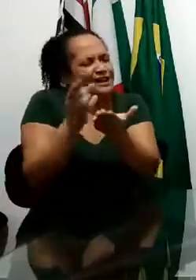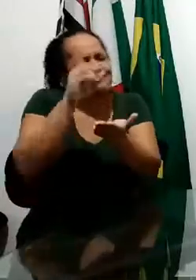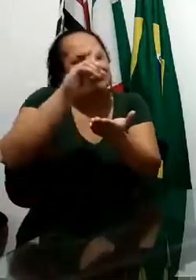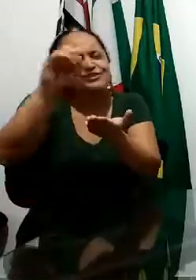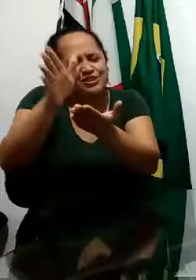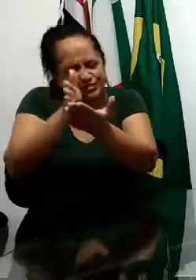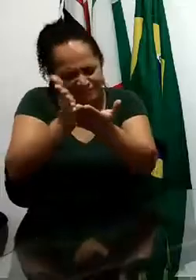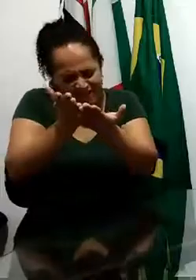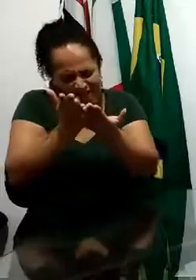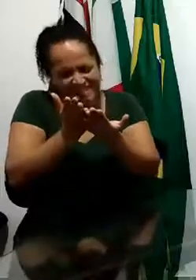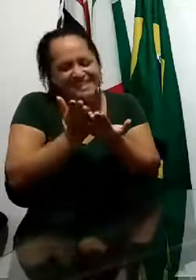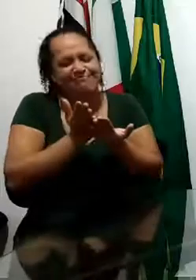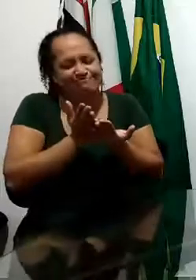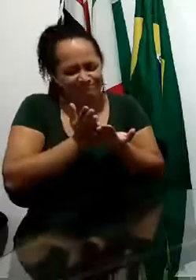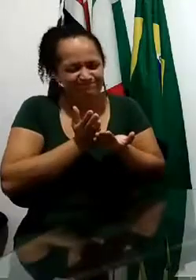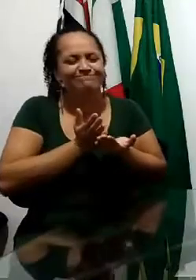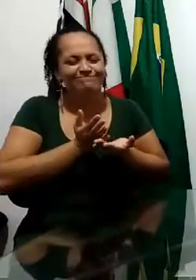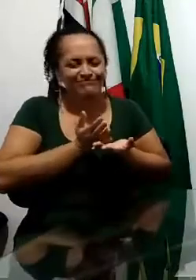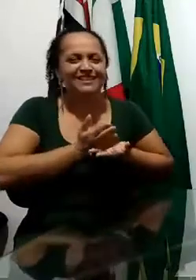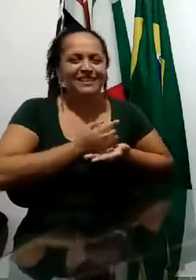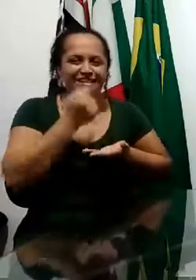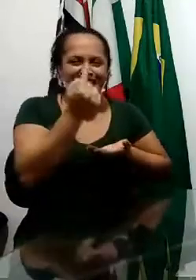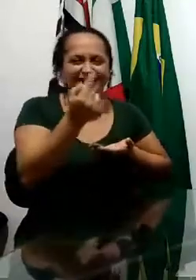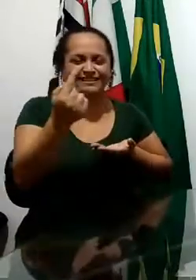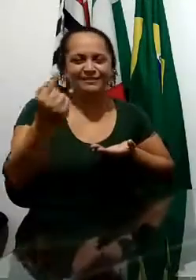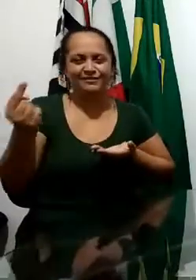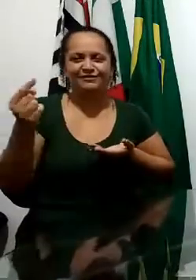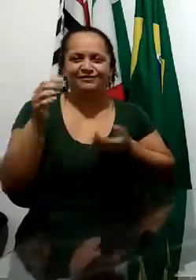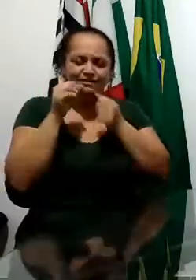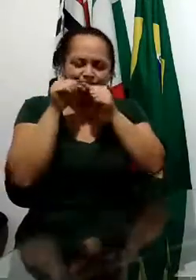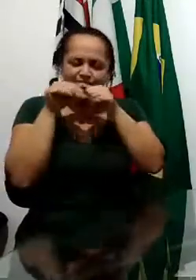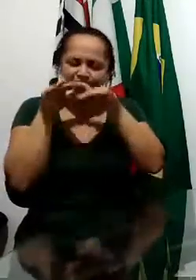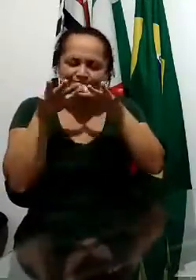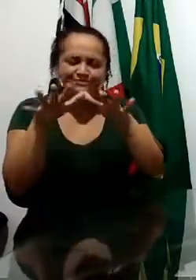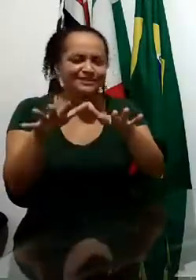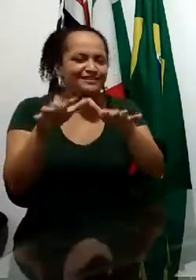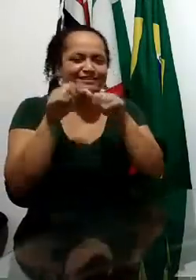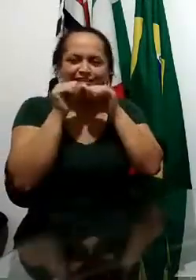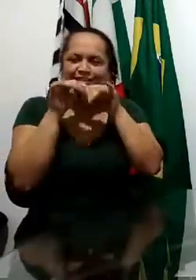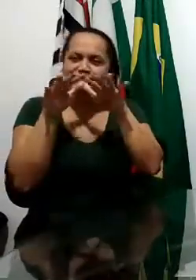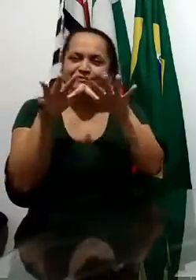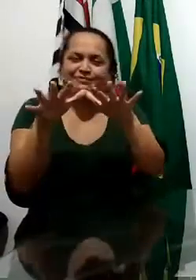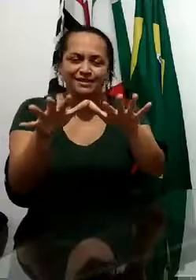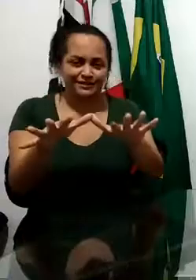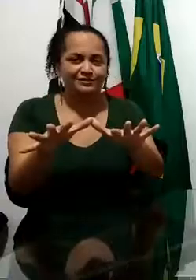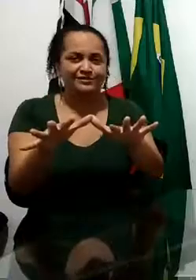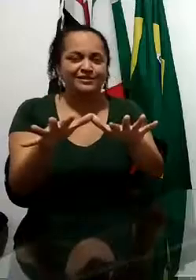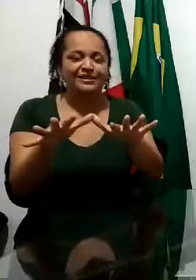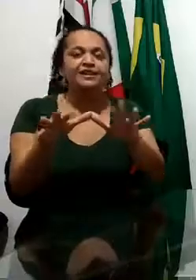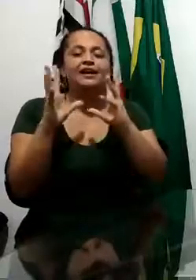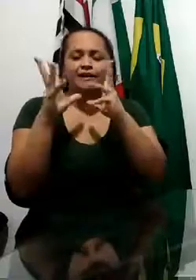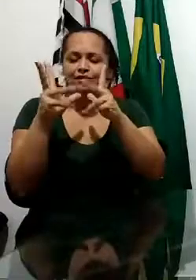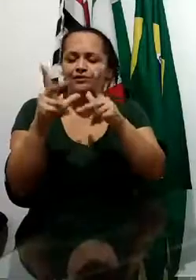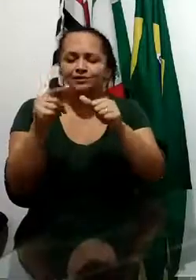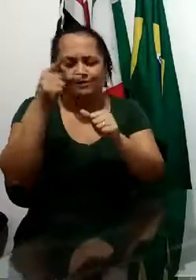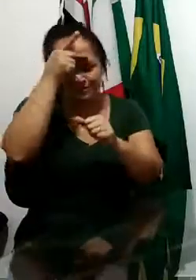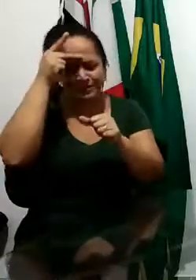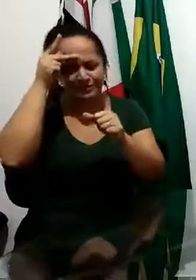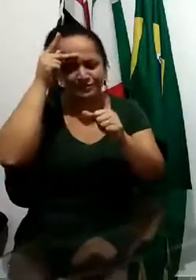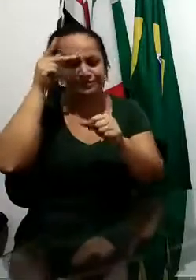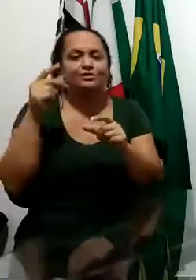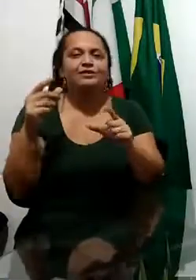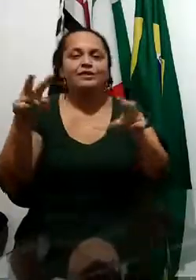vazia, mas cumpra o seu propósito. Abençoe, Pai, grandemente a todos que assistiram essa live